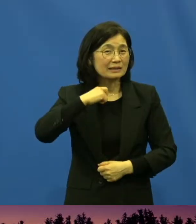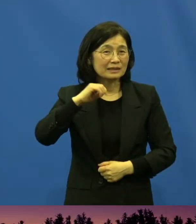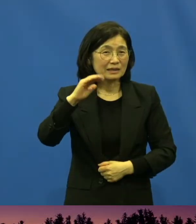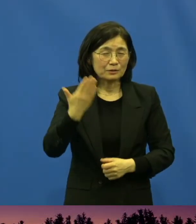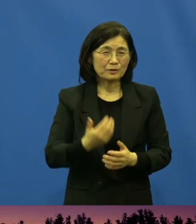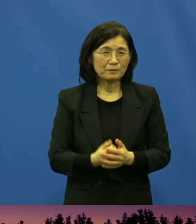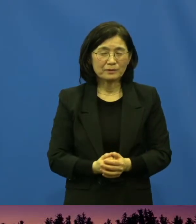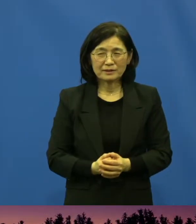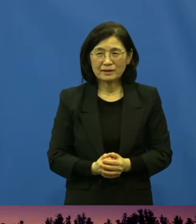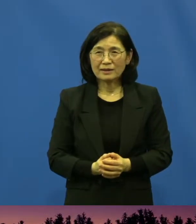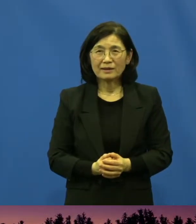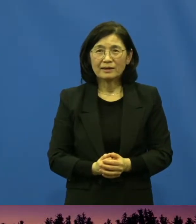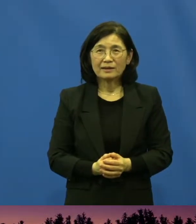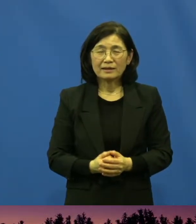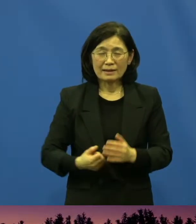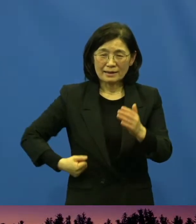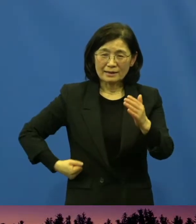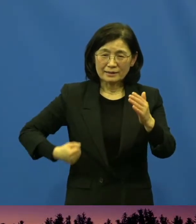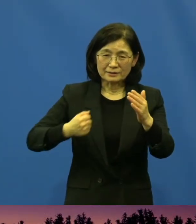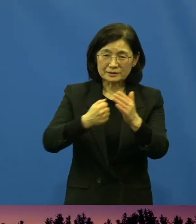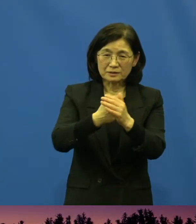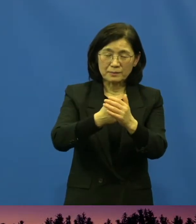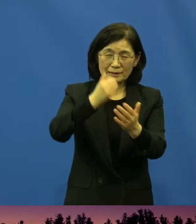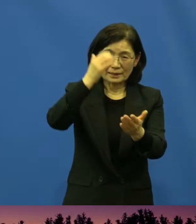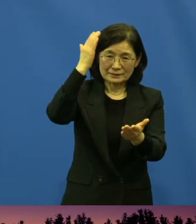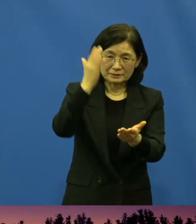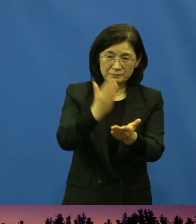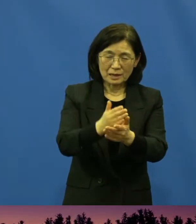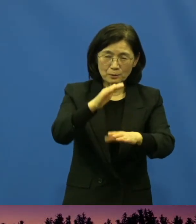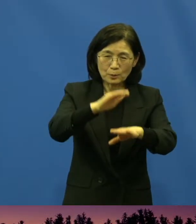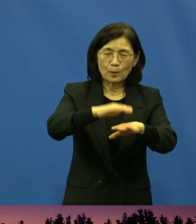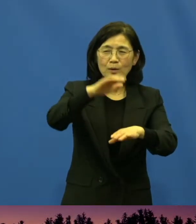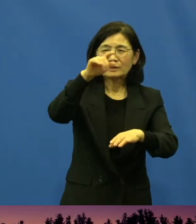결심만 하는 게 아니에요. 실행에 옮길 수 있는 능력까지 있는 거예요.